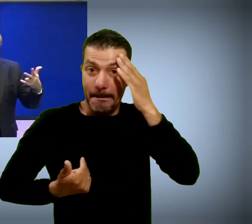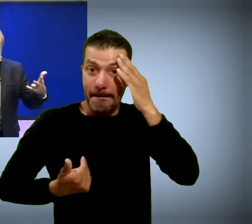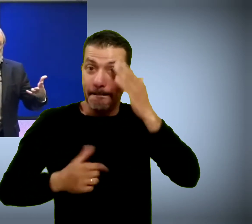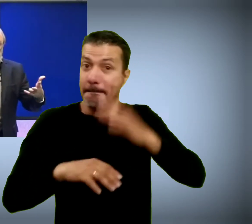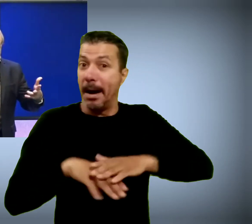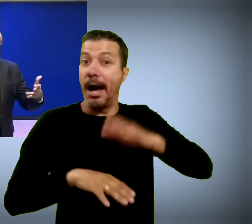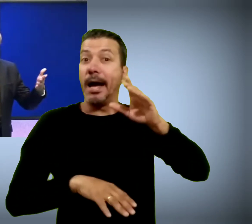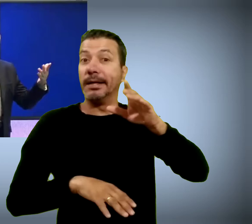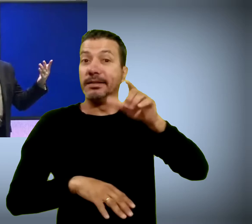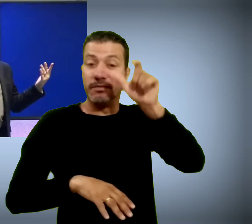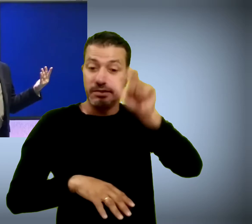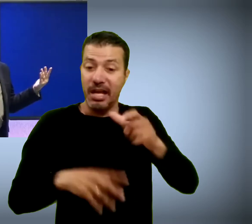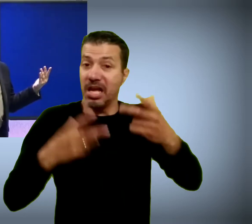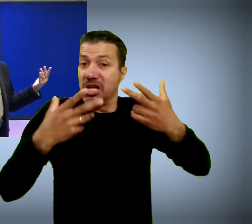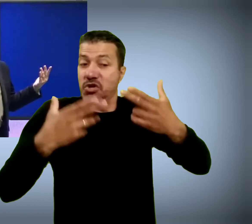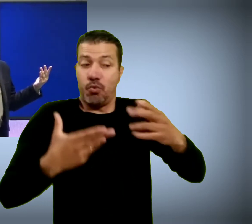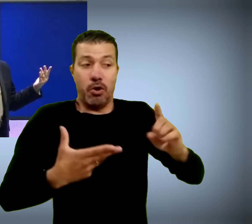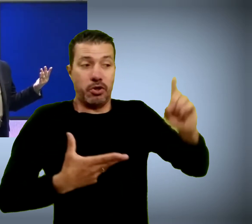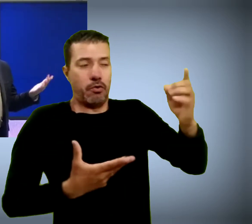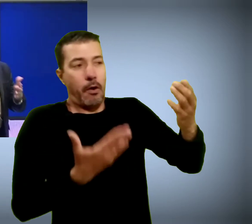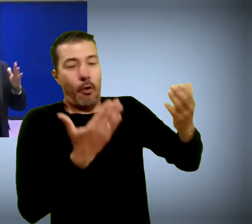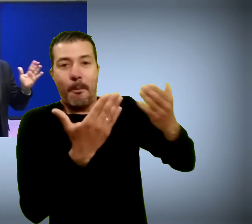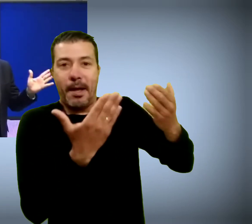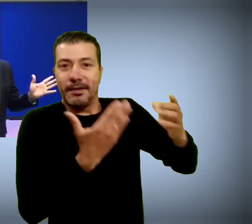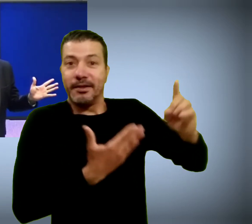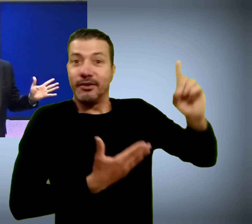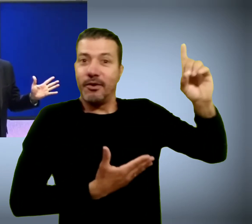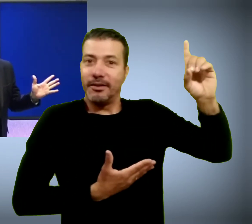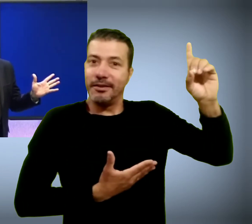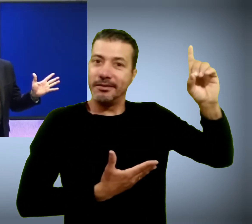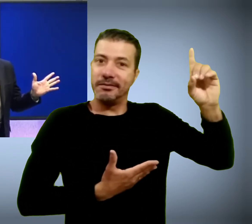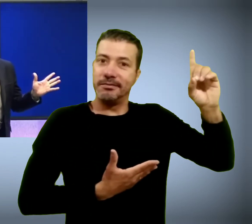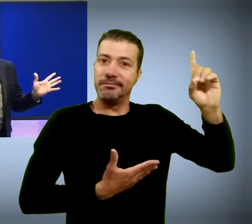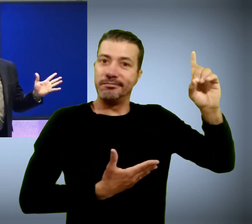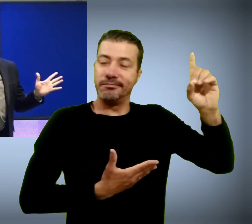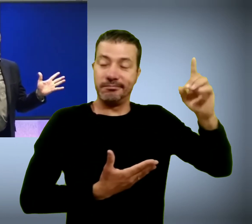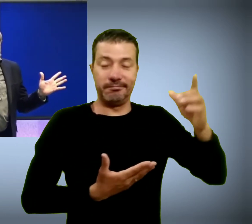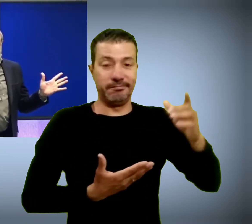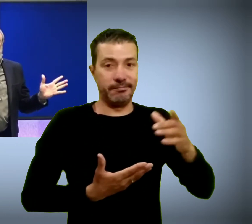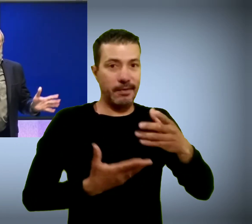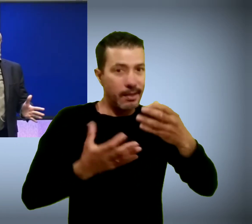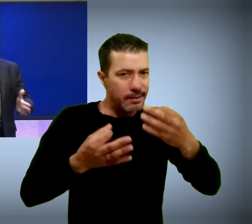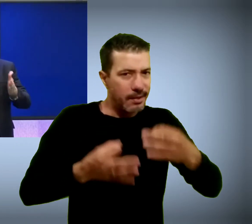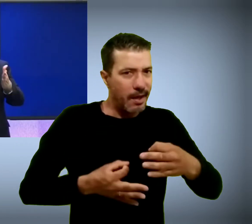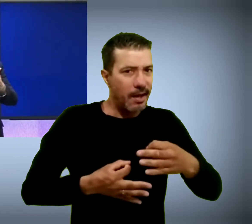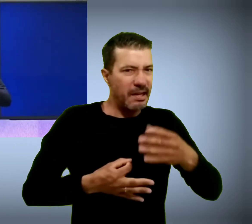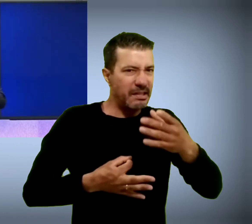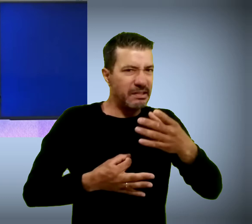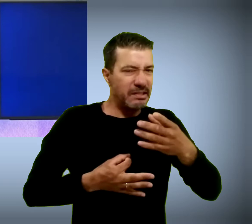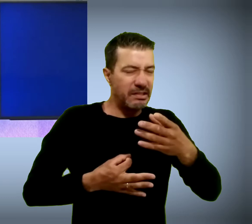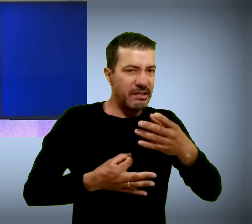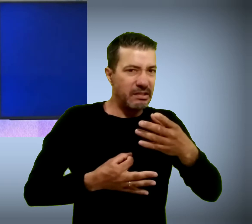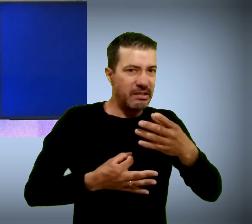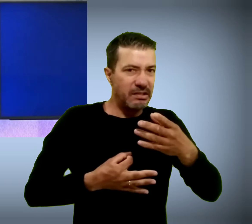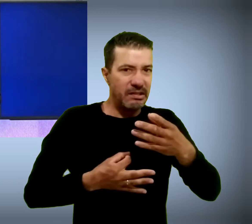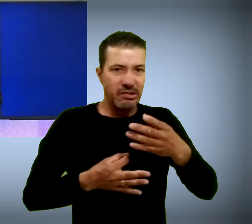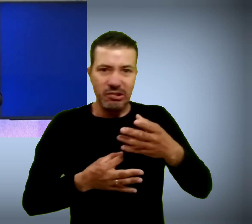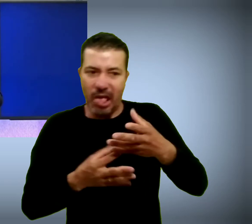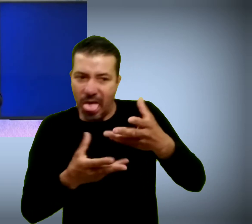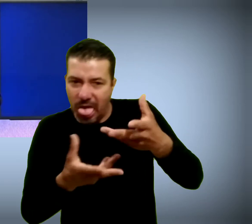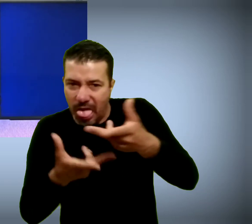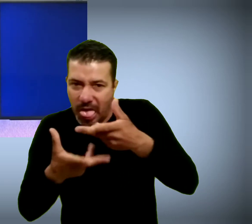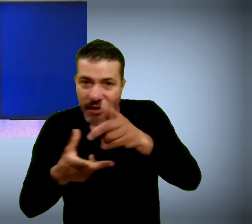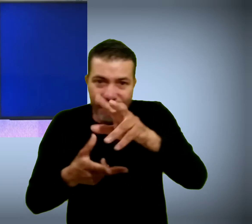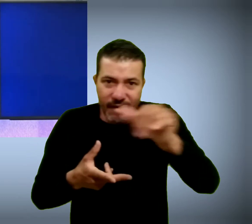coisas do que você sabe, você vai se comparar a ele. Ele não quer concorrência, tá certo? Então ele te ameaçou, ele te aterrorizou, dizendo que